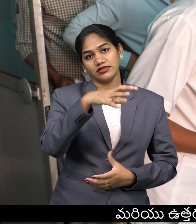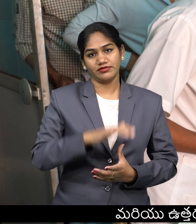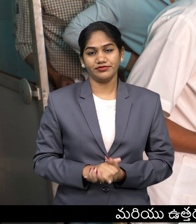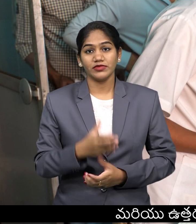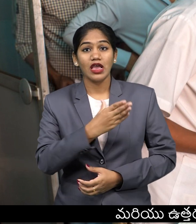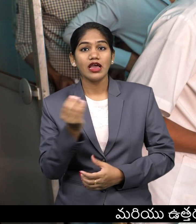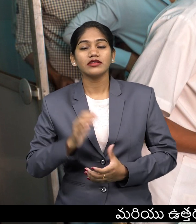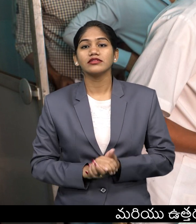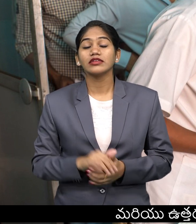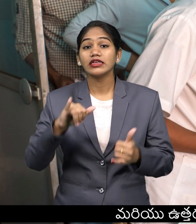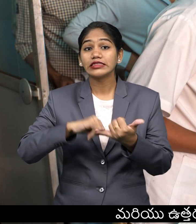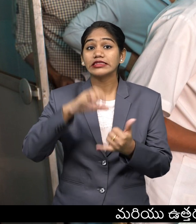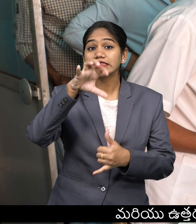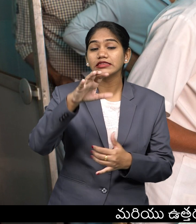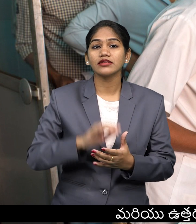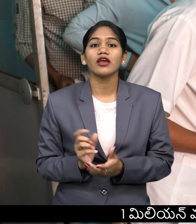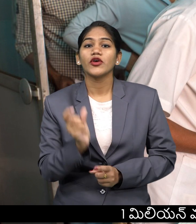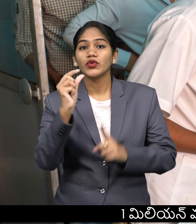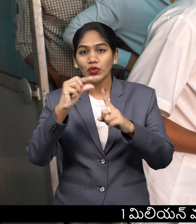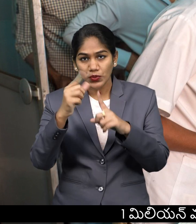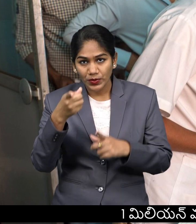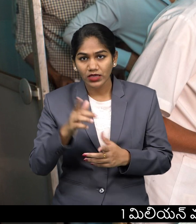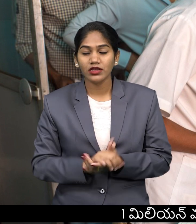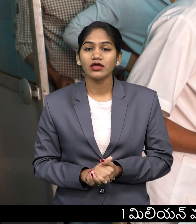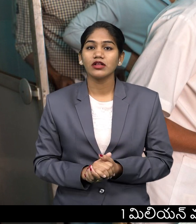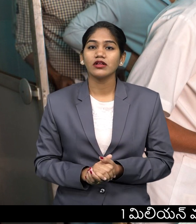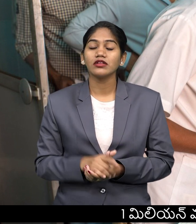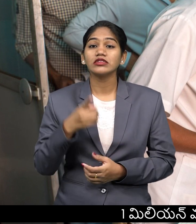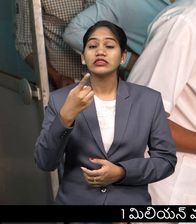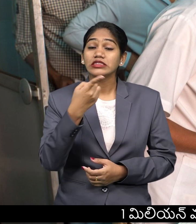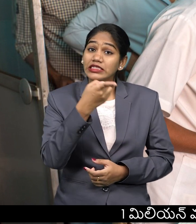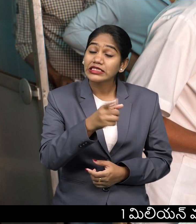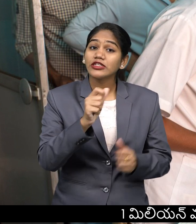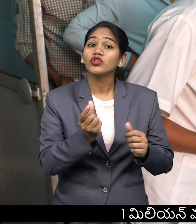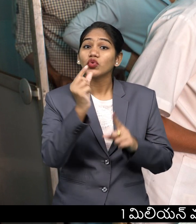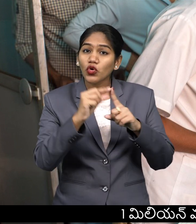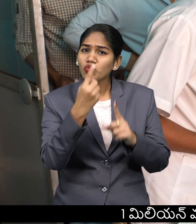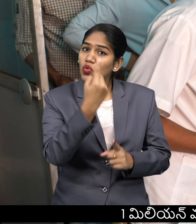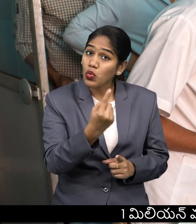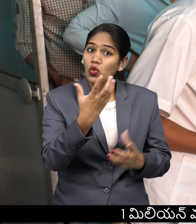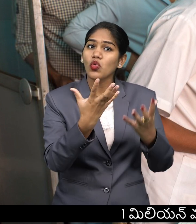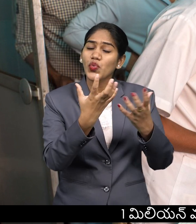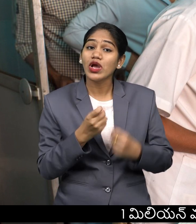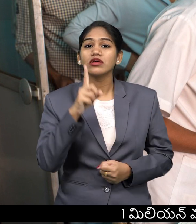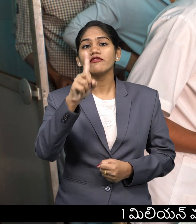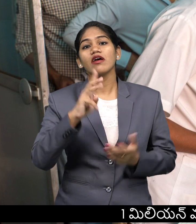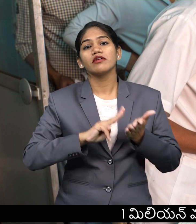మరియు ఉత్తరప్రదేశ్ రాష్ట్రంలో మాత్రమే 1 మిలియన్ మంది కార్మికులు అవసరం.